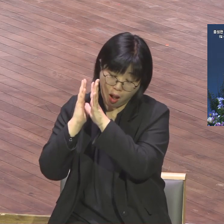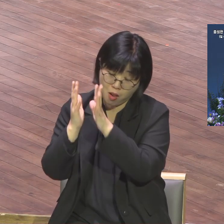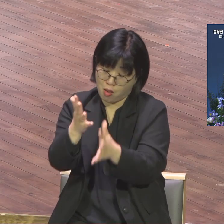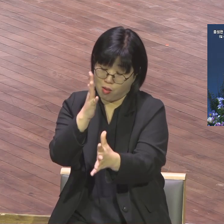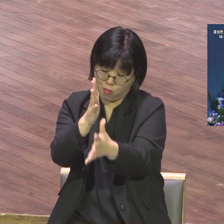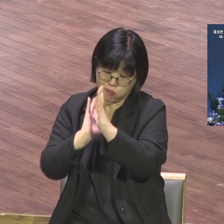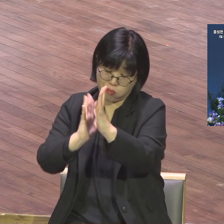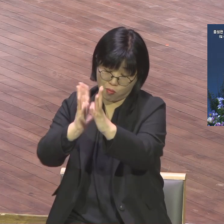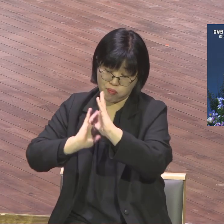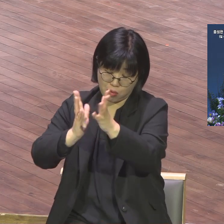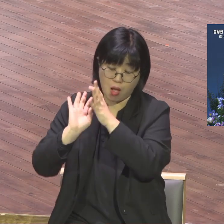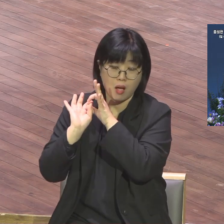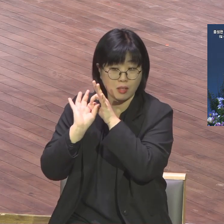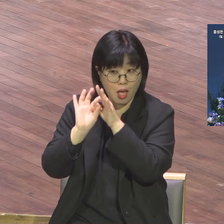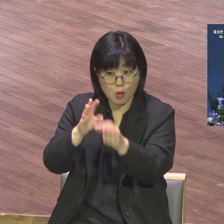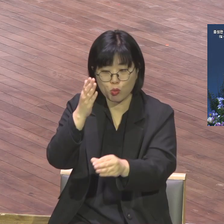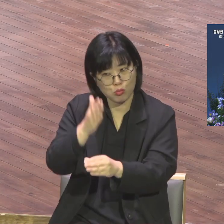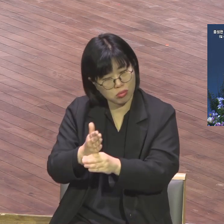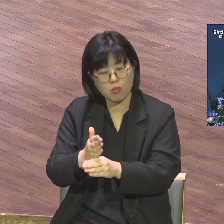속에서 입히고 있다.